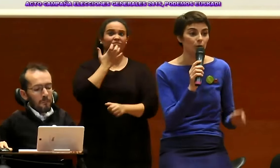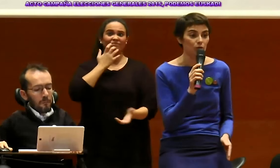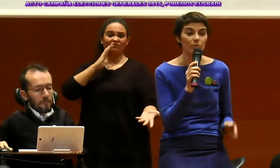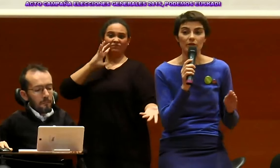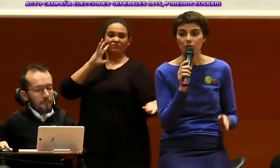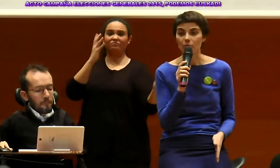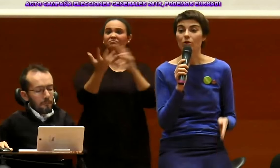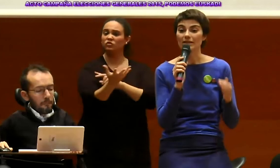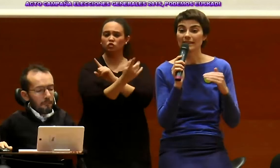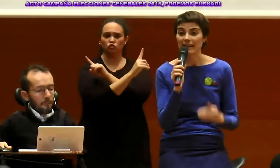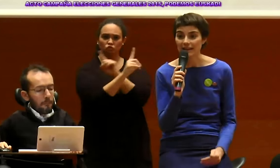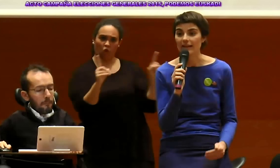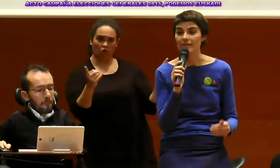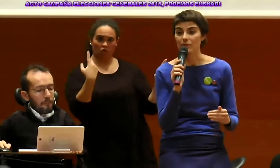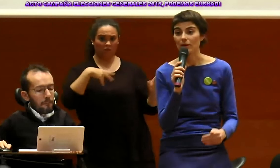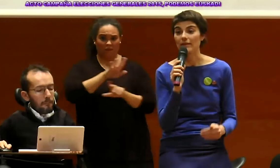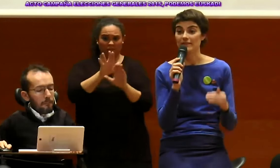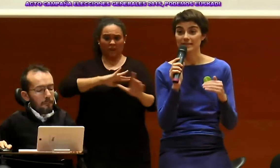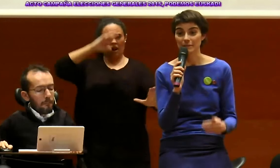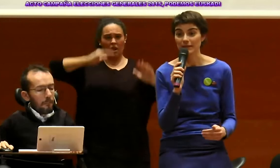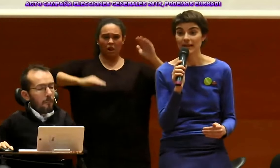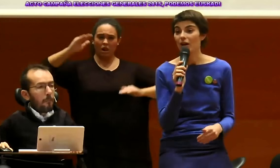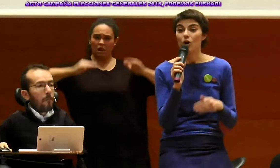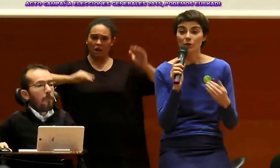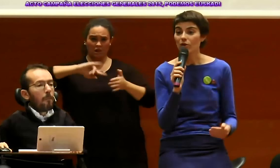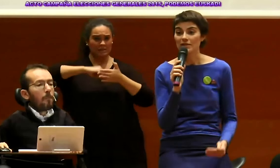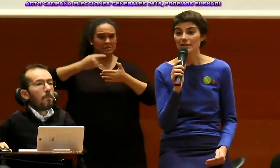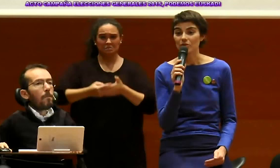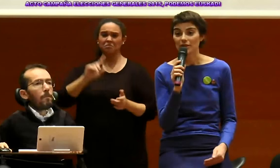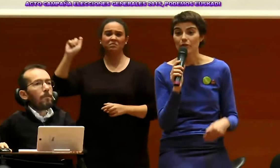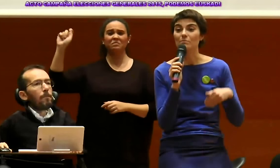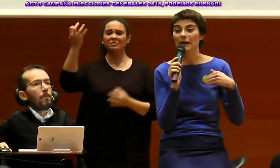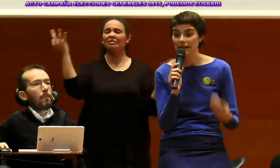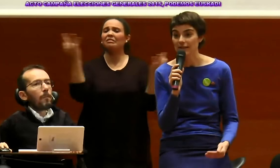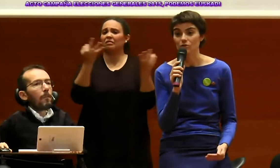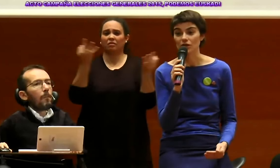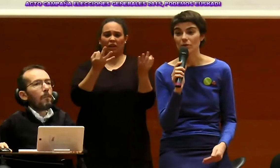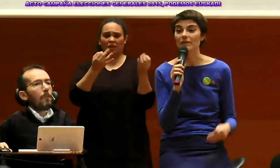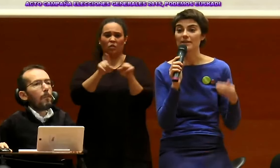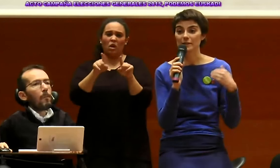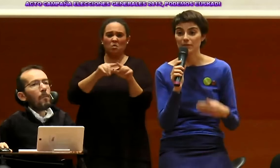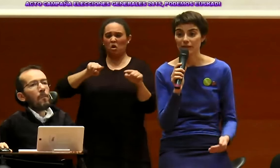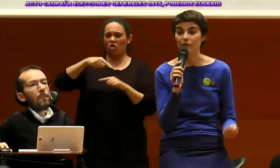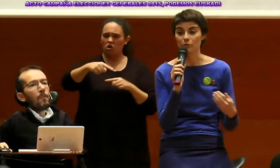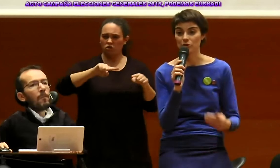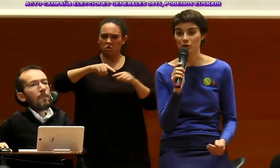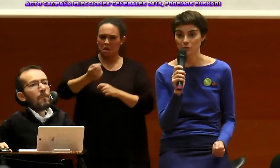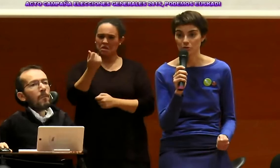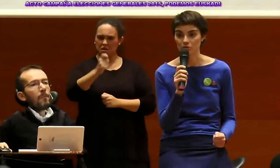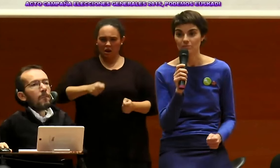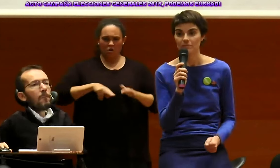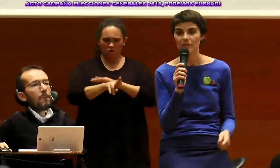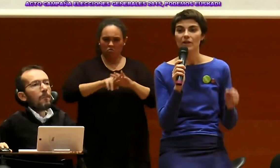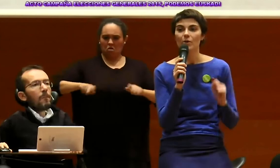modelo productivo y económico, que es el que genera la desigualdad sistemática, lo único que estaremos haciendo es paliar esas consecuencias y despilfarrando nuestros